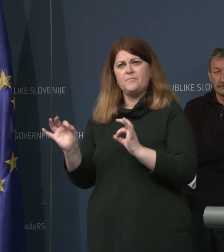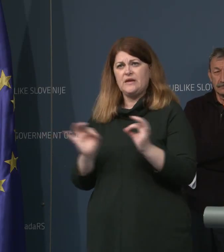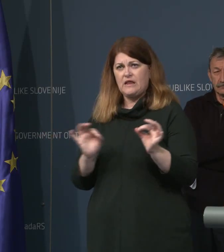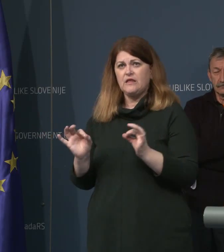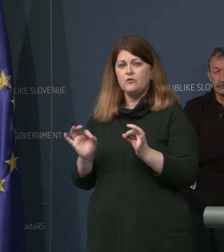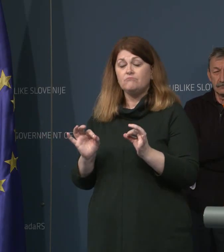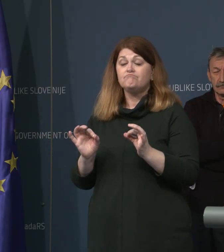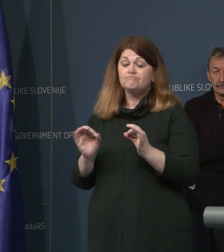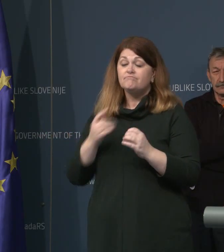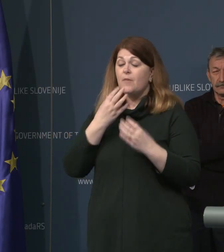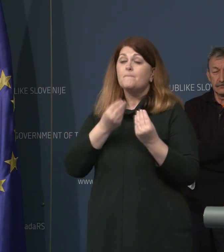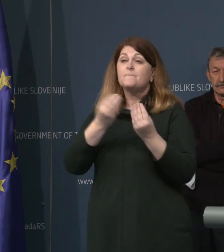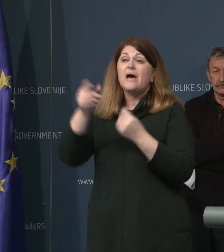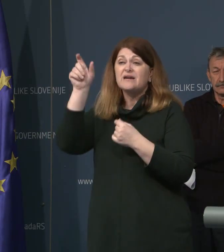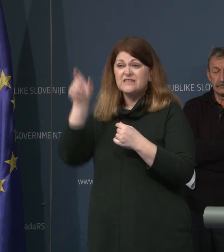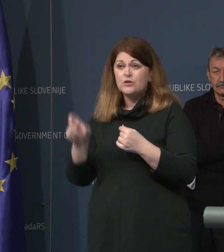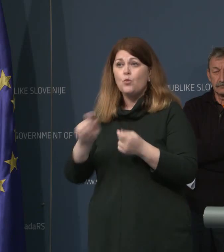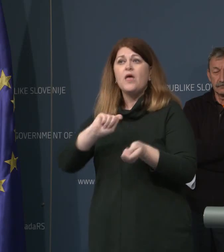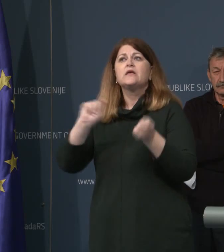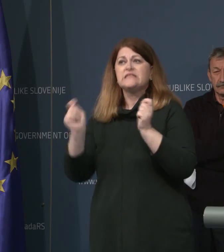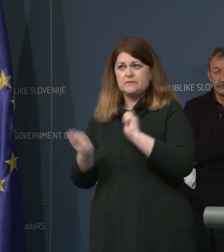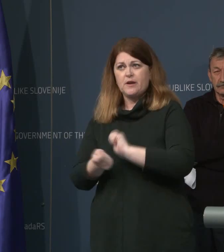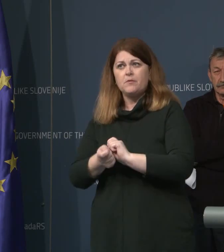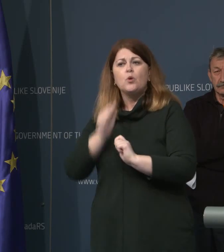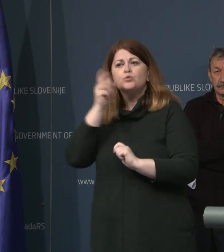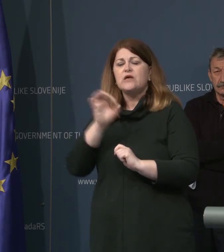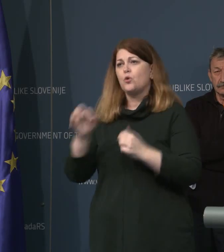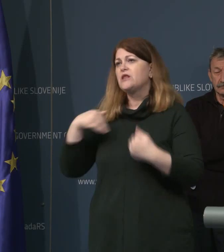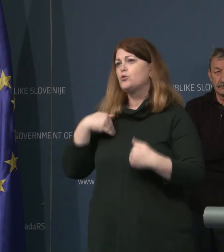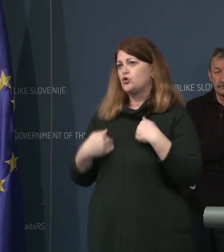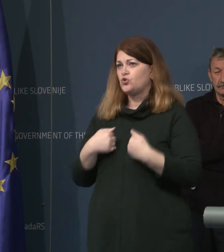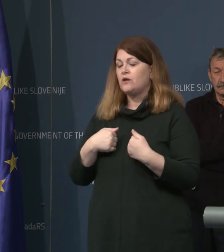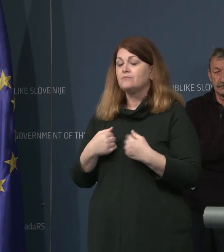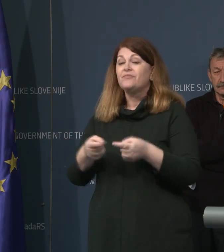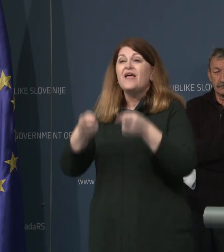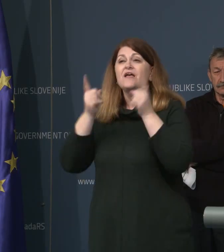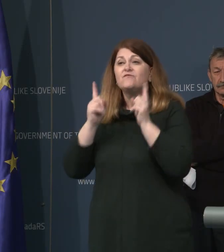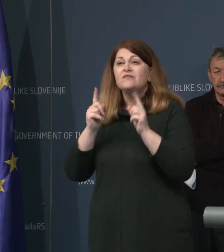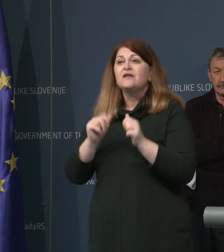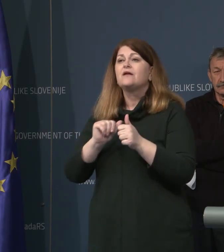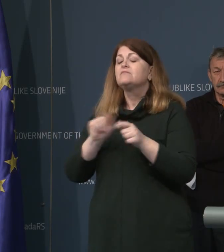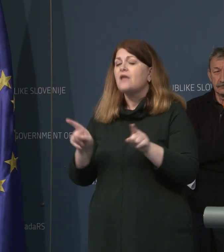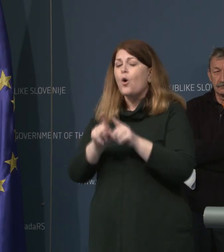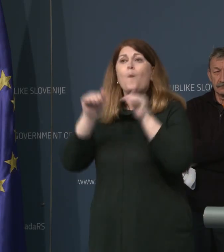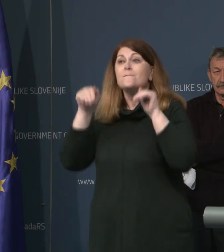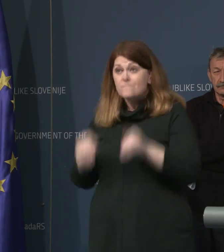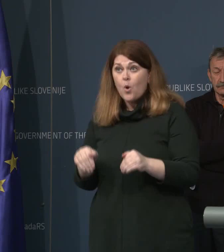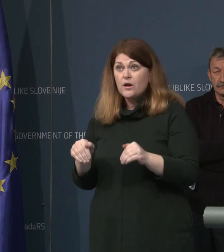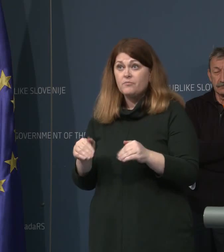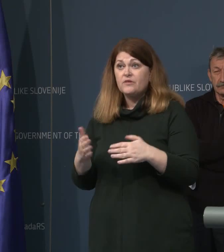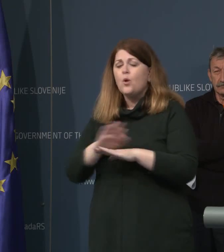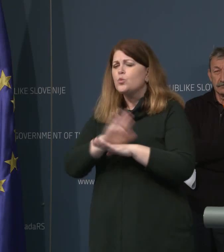prireditev, marsikomu spremenijo vsakodnevno življenje. Vendar tako mora biti. Namreč